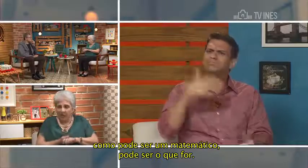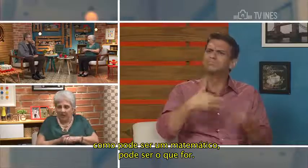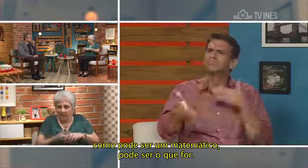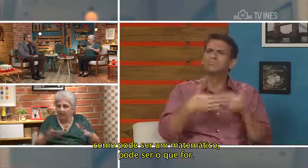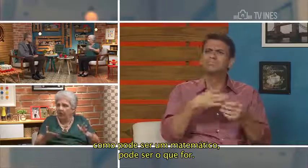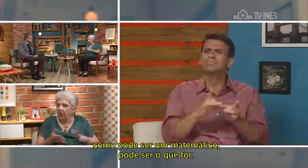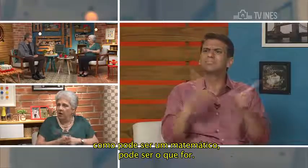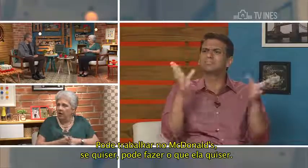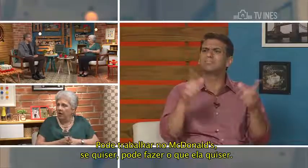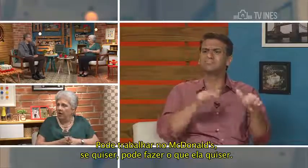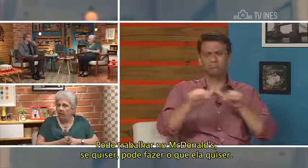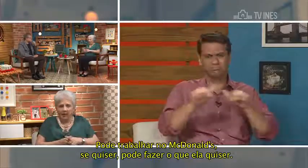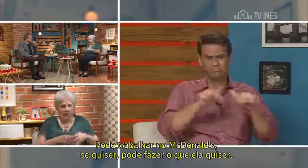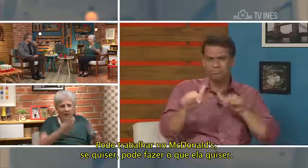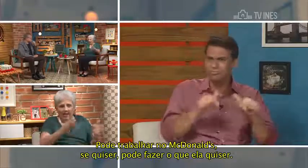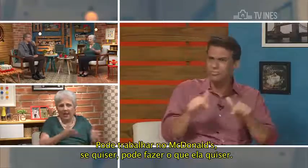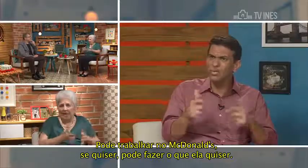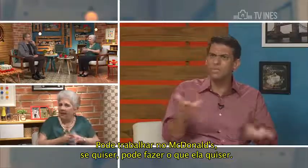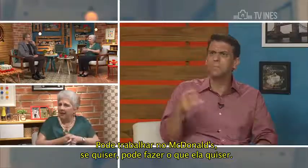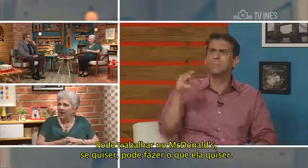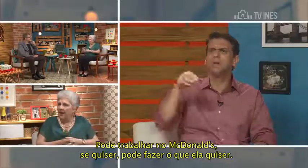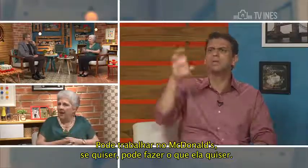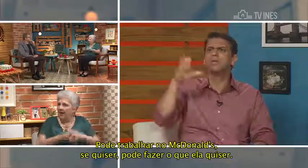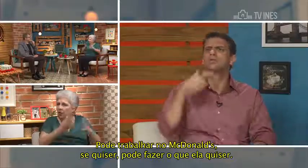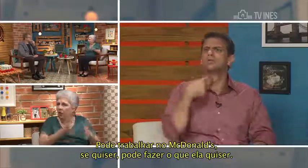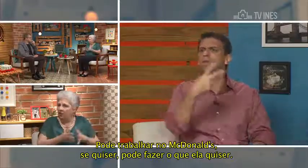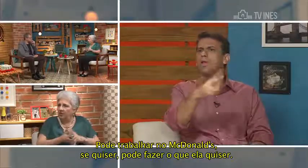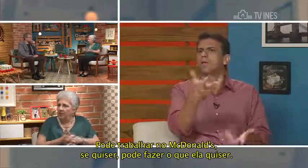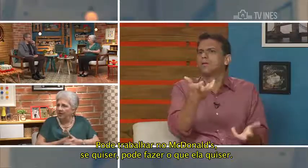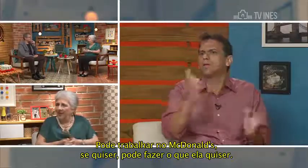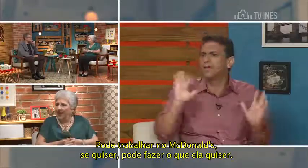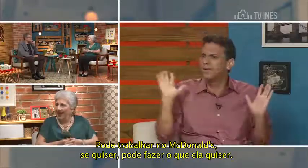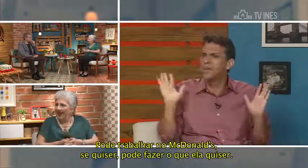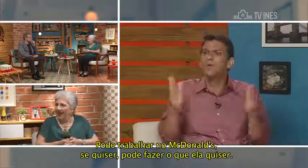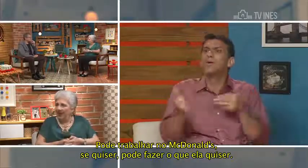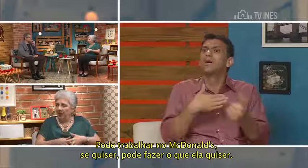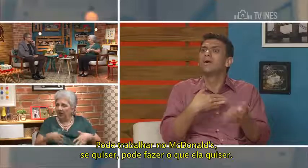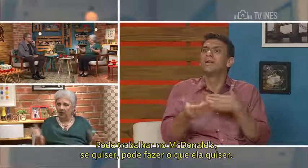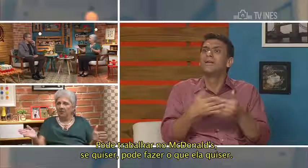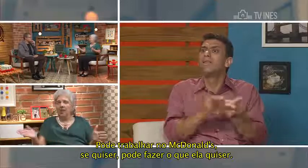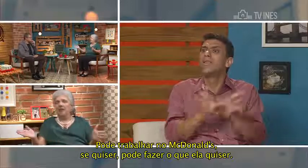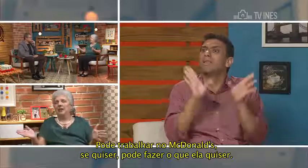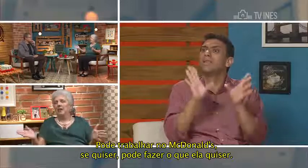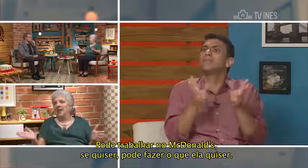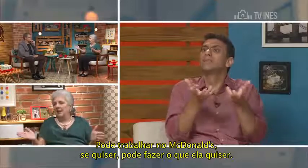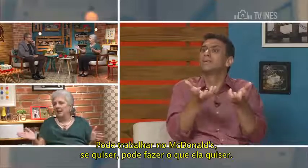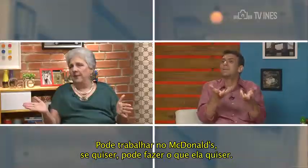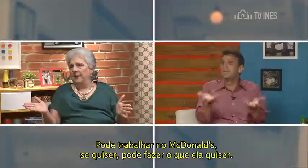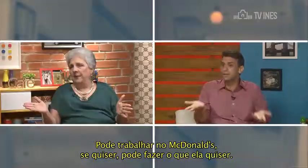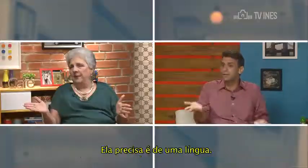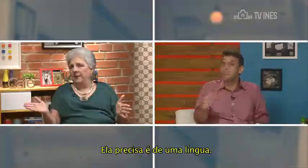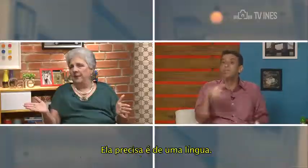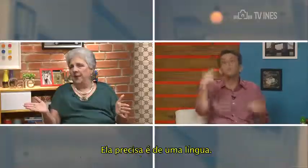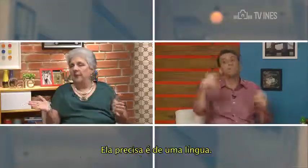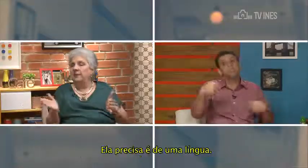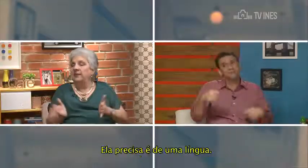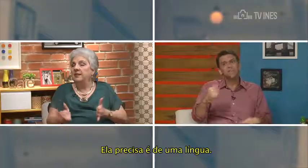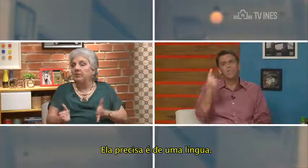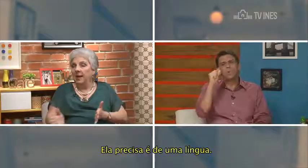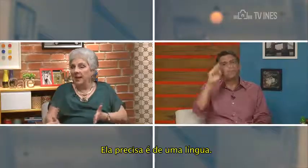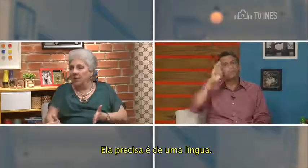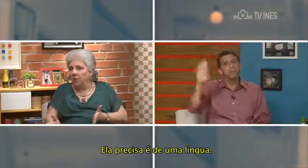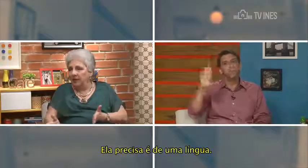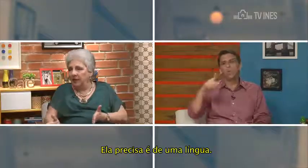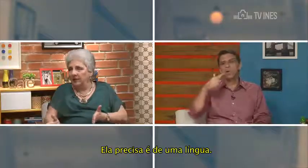Pode ser o que for Pode trabalhar No McDonald's Se quiser Pode fazer O que ela quiser Ela